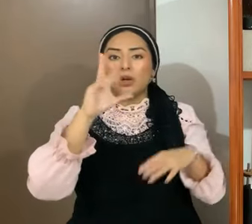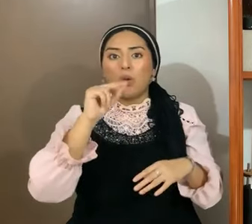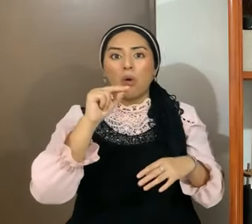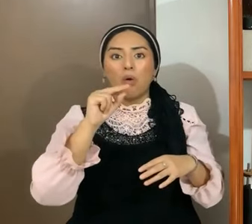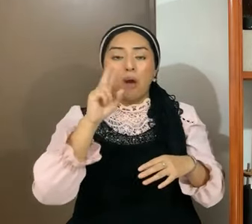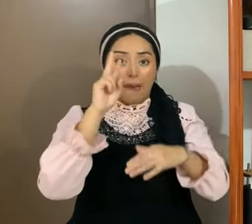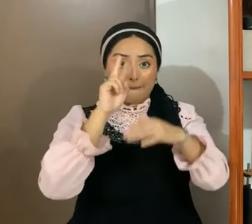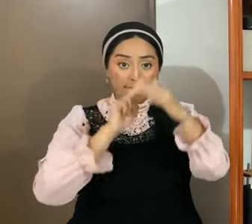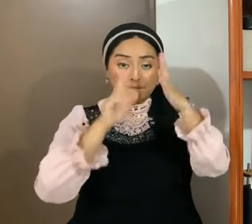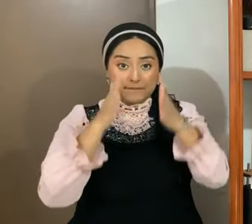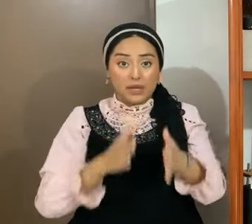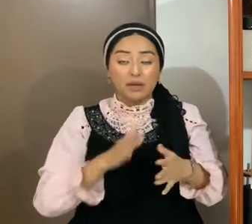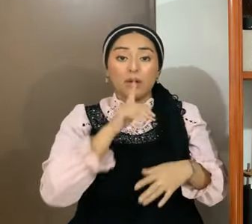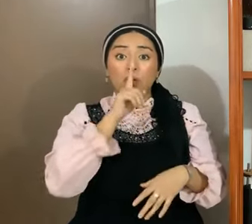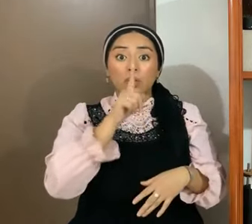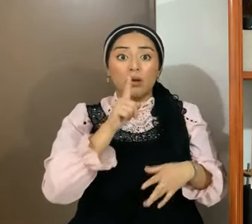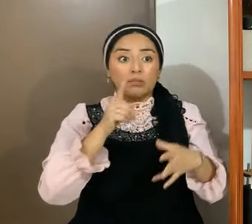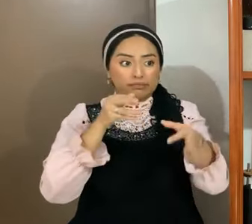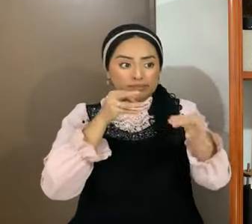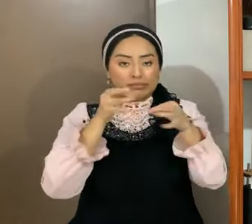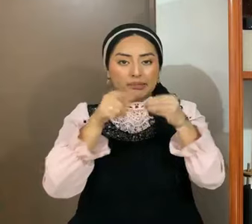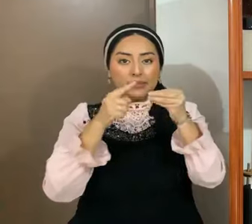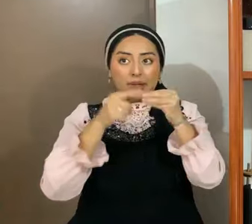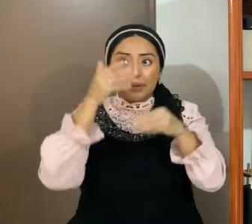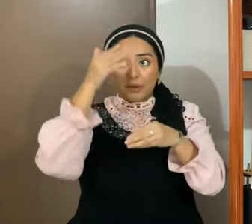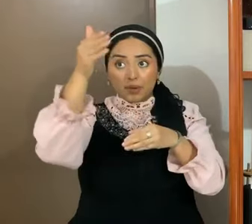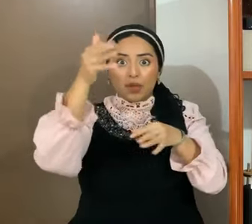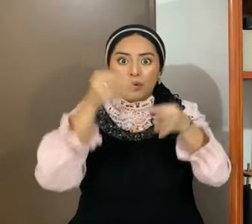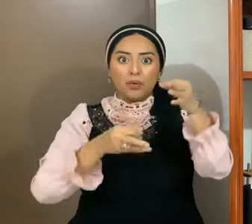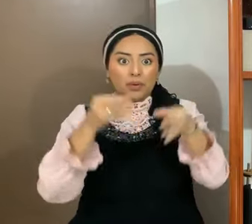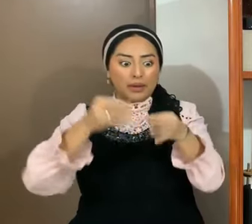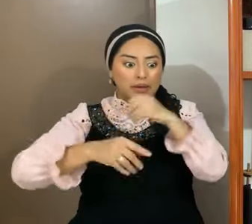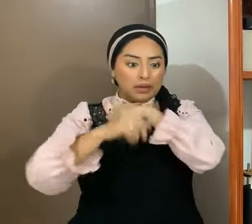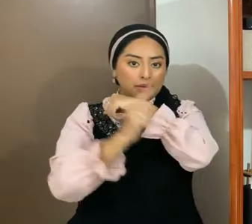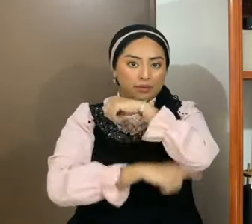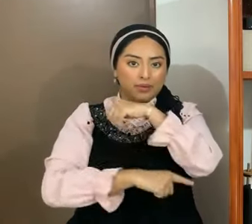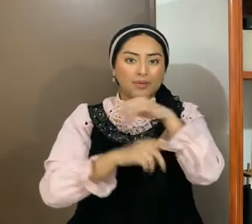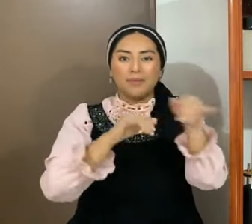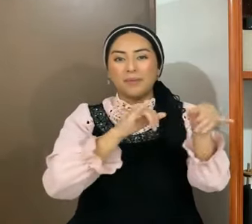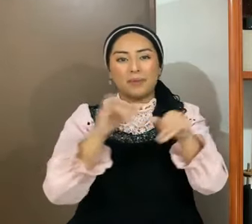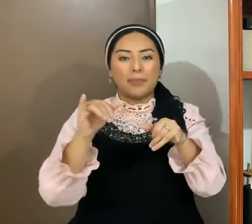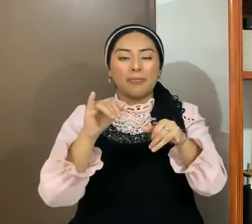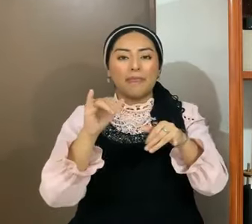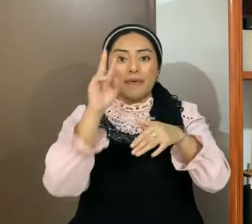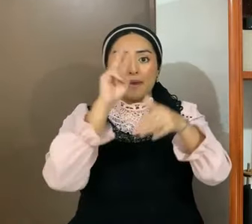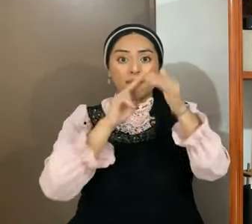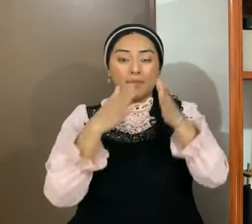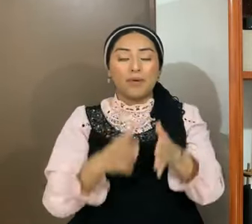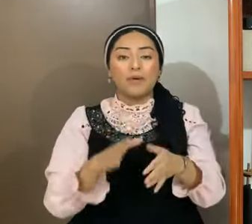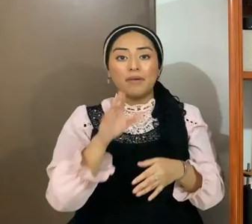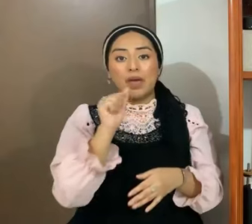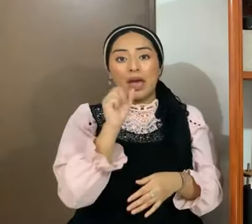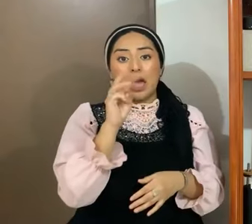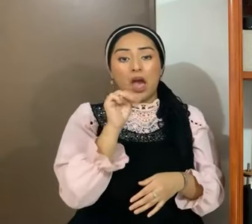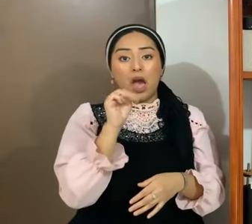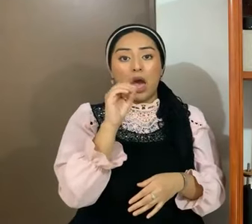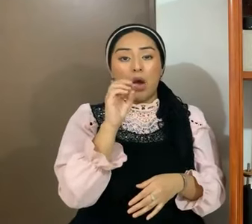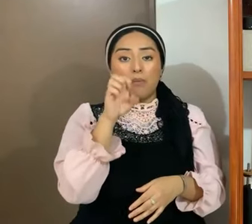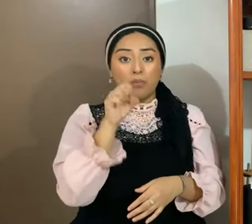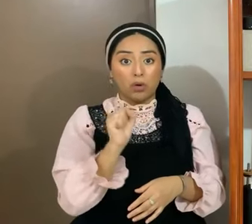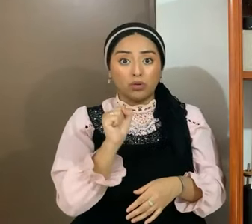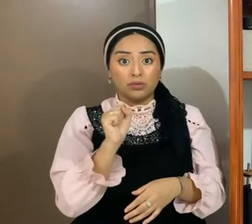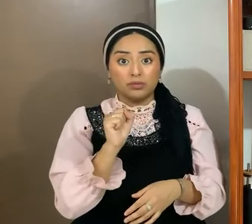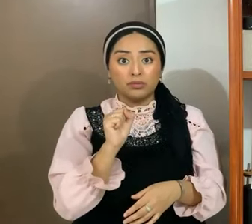habla acerca de los juicios que vienen, porque son juicios justos. Así como en este caso el profeta Amós, que era boyero, es decir, que él